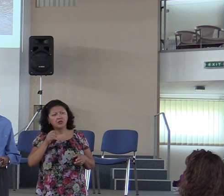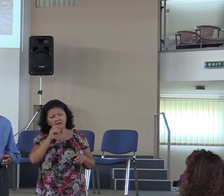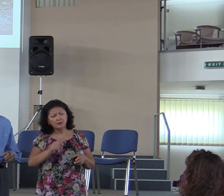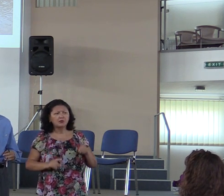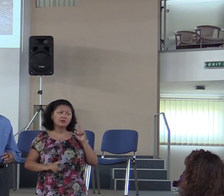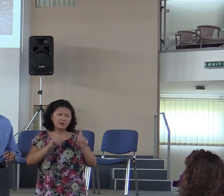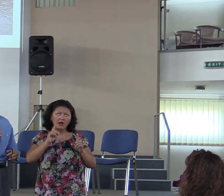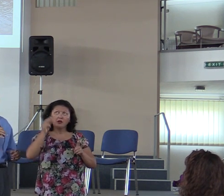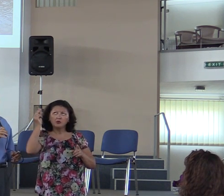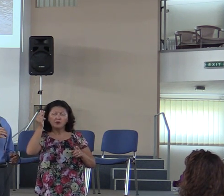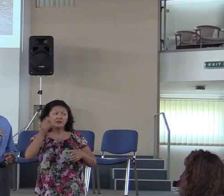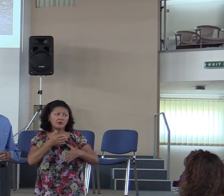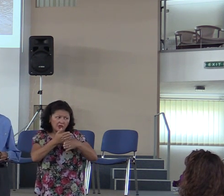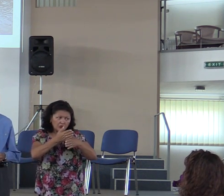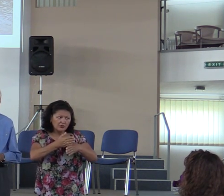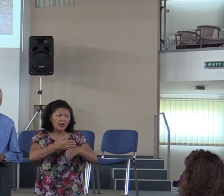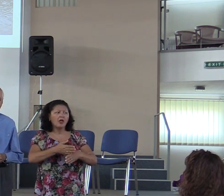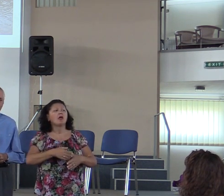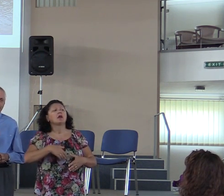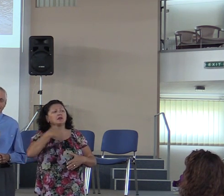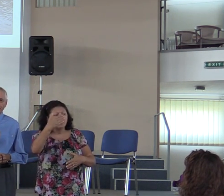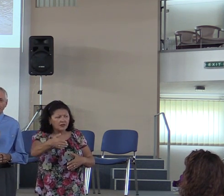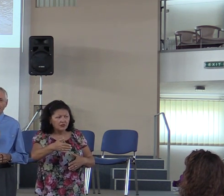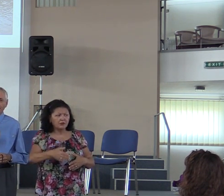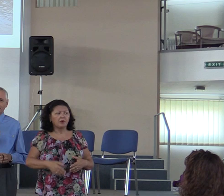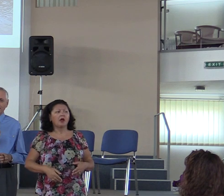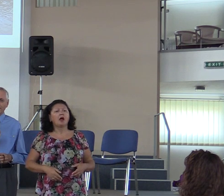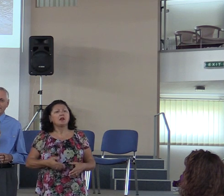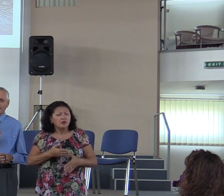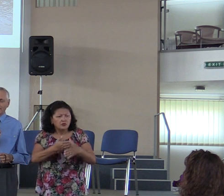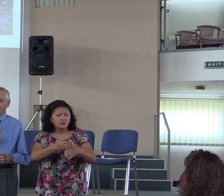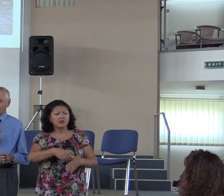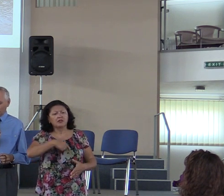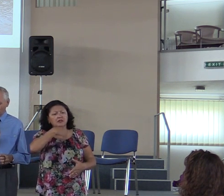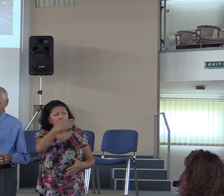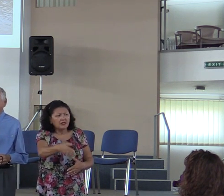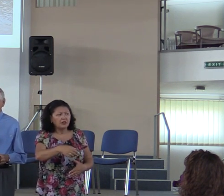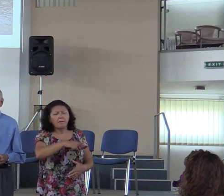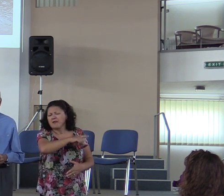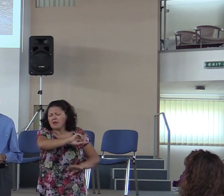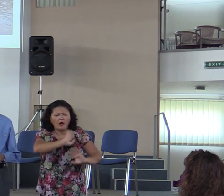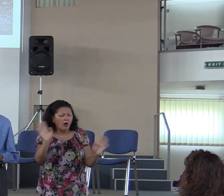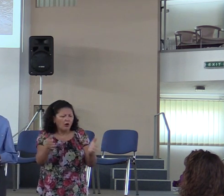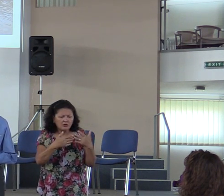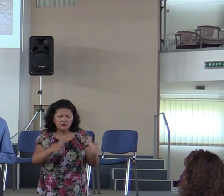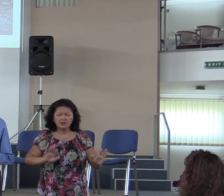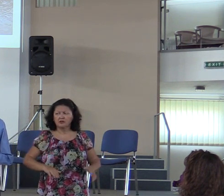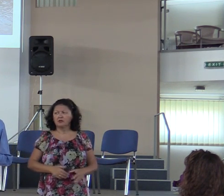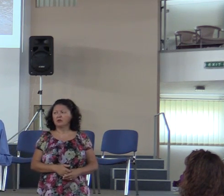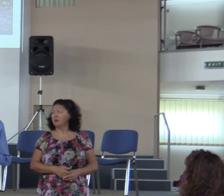ne poate ajuta să trecem prin orice. And everyone was quiet. Și toți